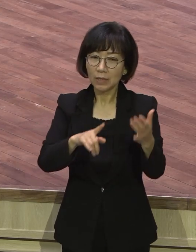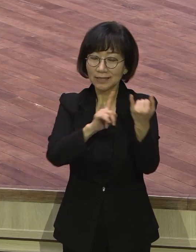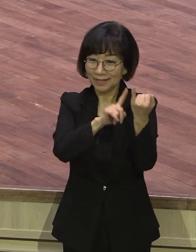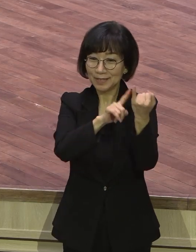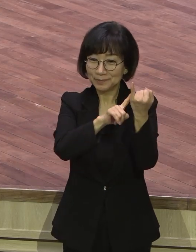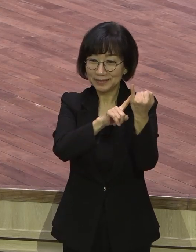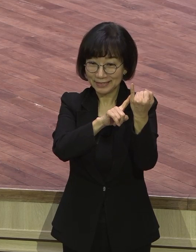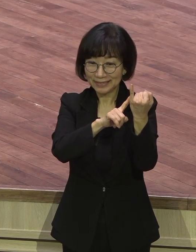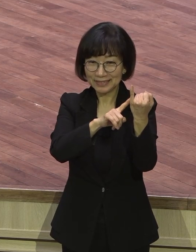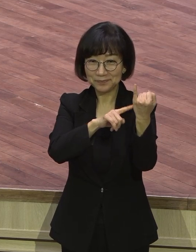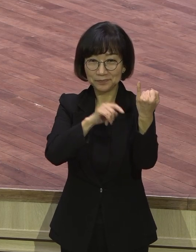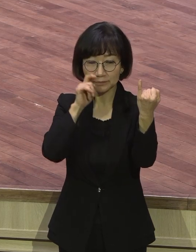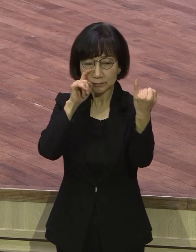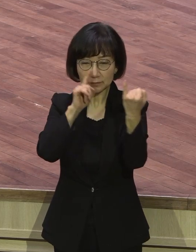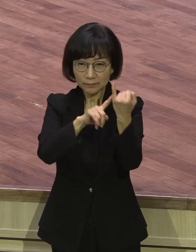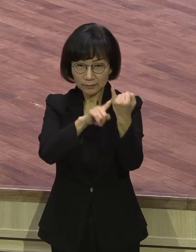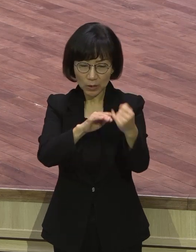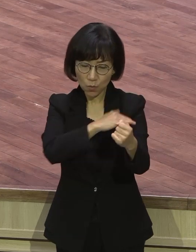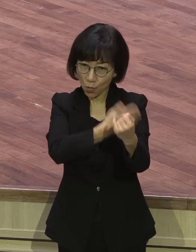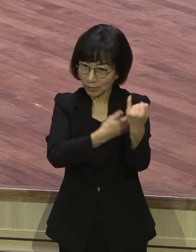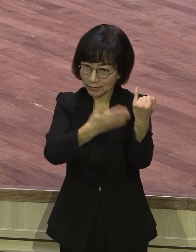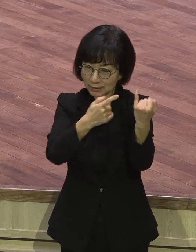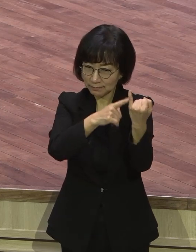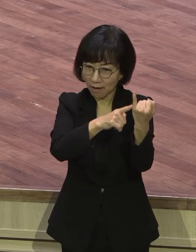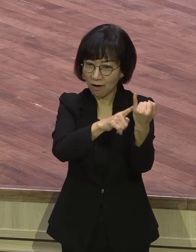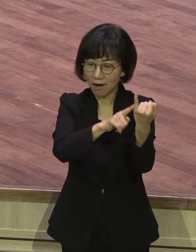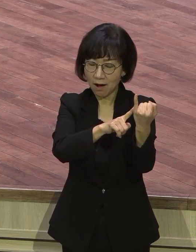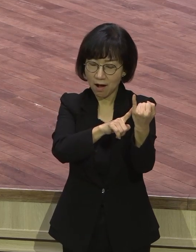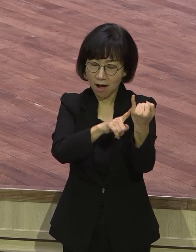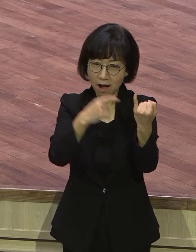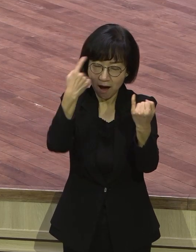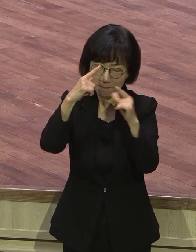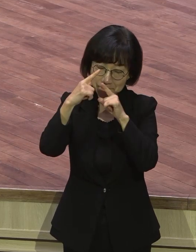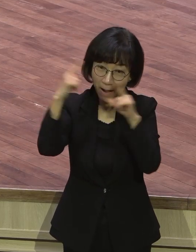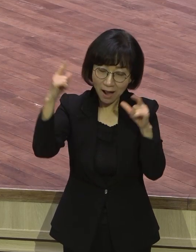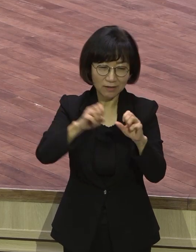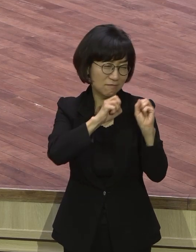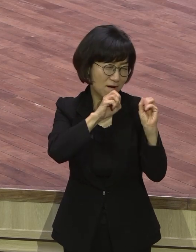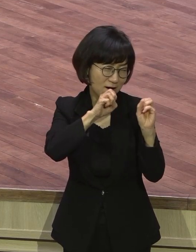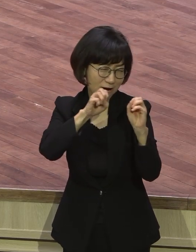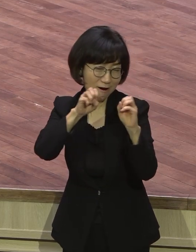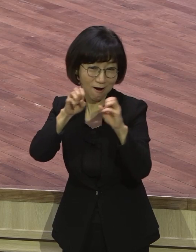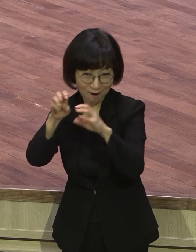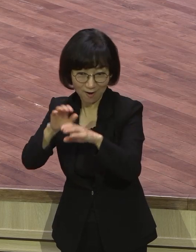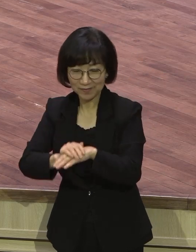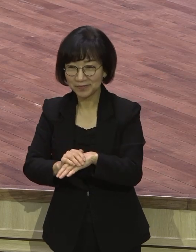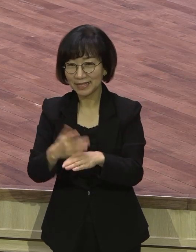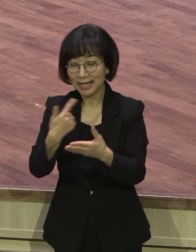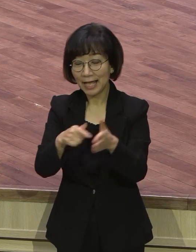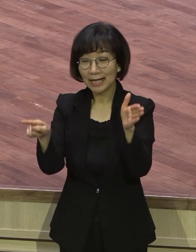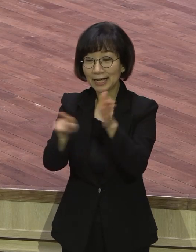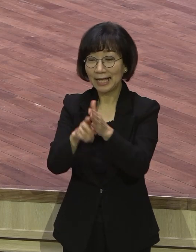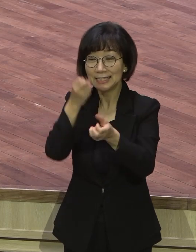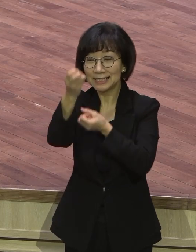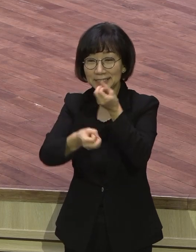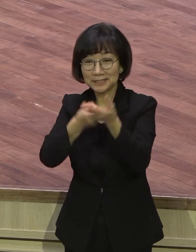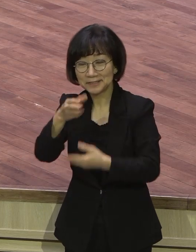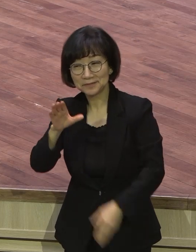그 당시 그렇게 내 이유로 그렇게 전도만 했어요. 이분의 관정 중에서